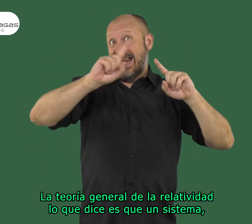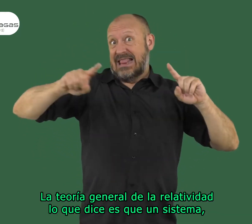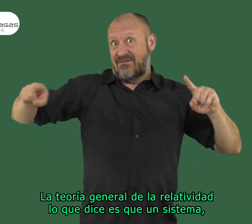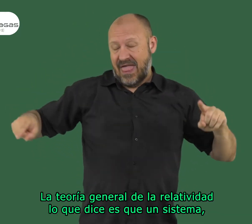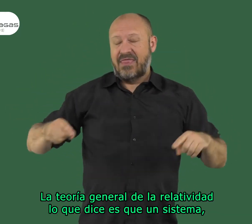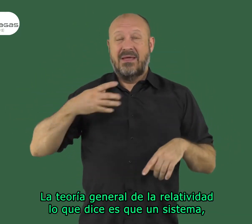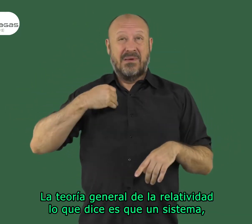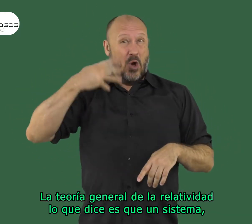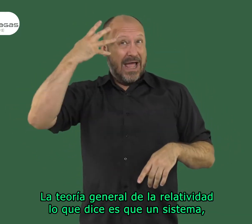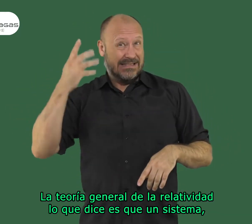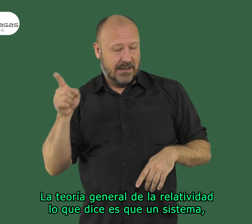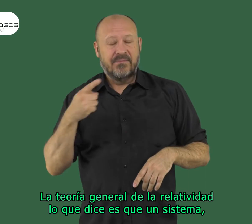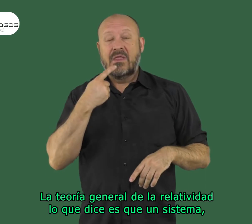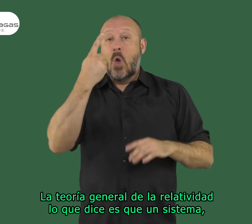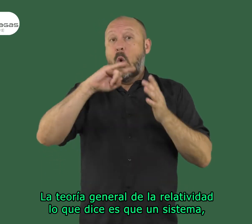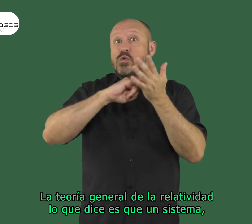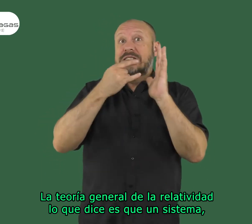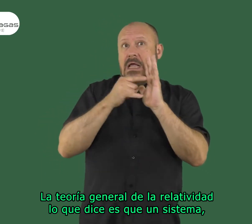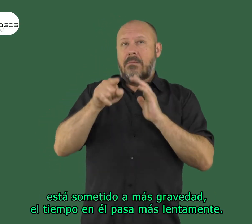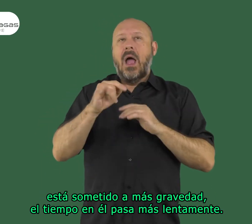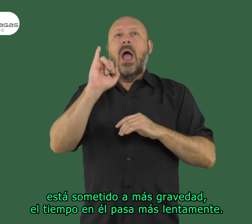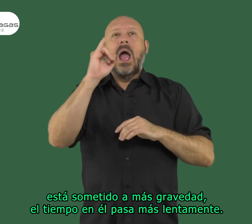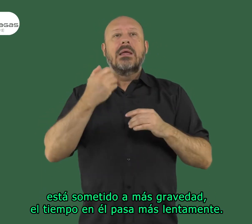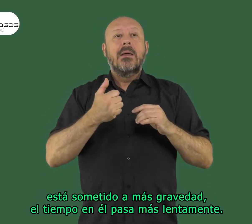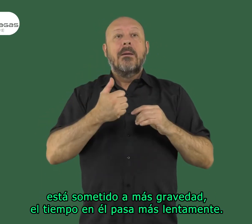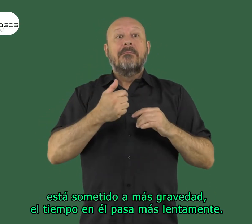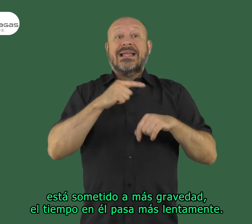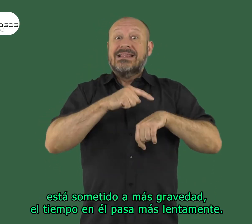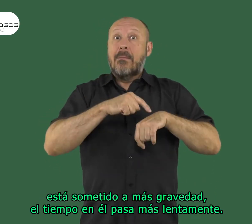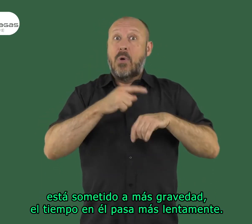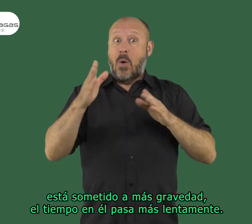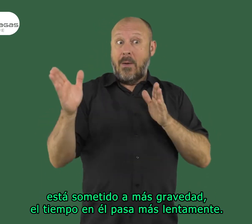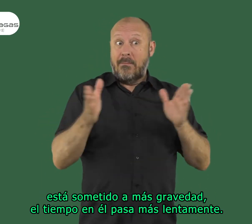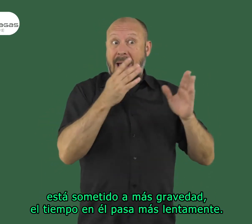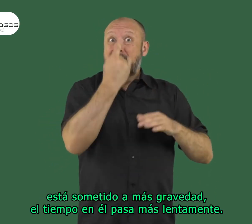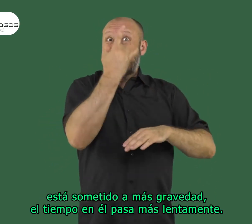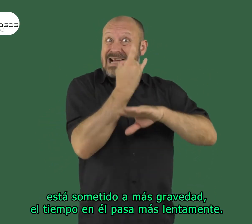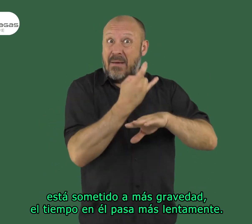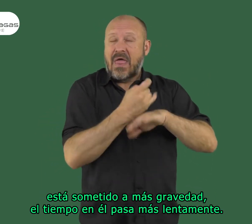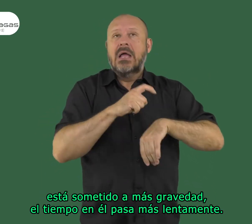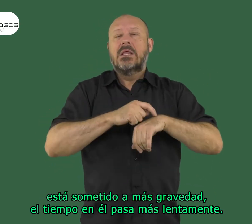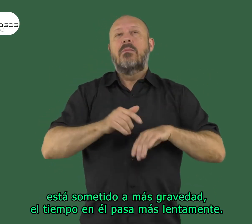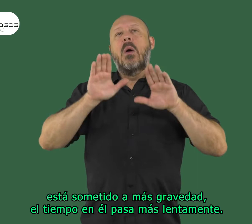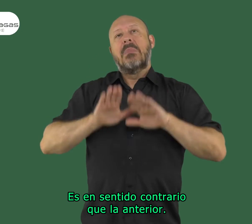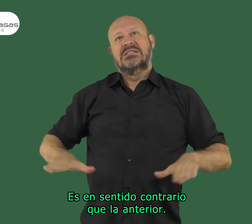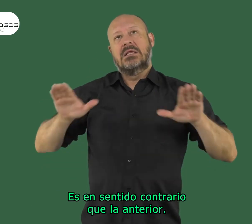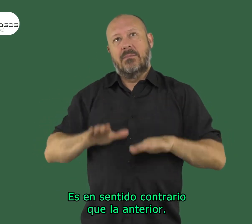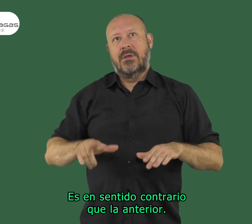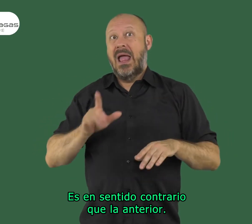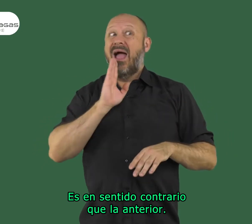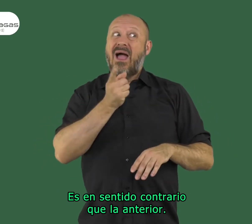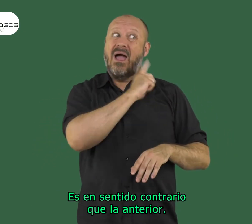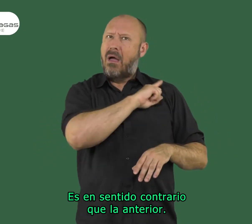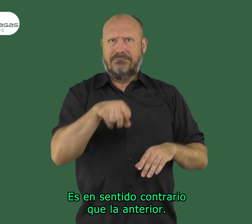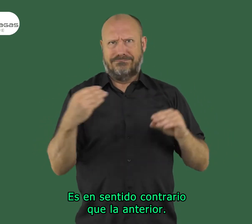teoría general de la relatividad lo que dice es que un sistema está sometido a más gravedad, el tiempo en él pasa más lentamente. Es del